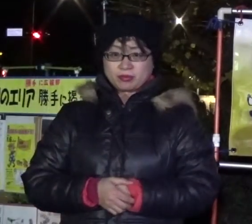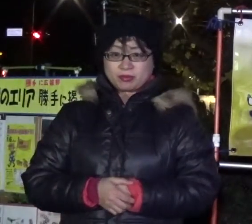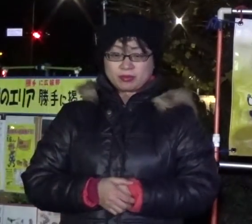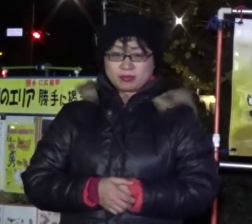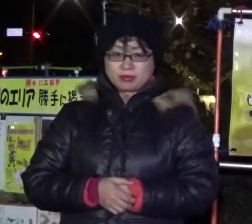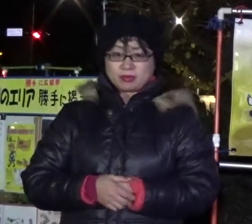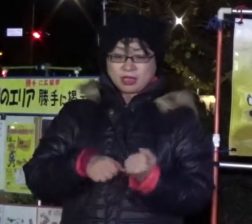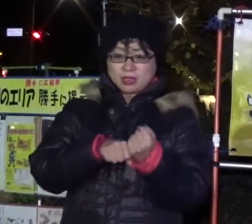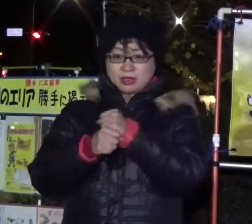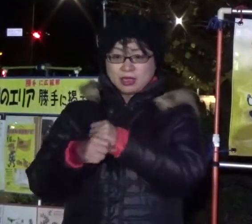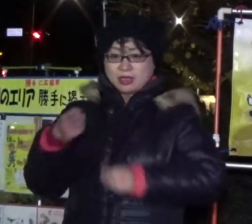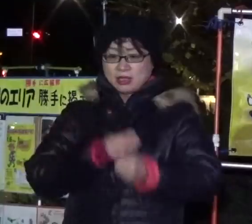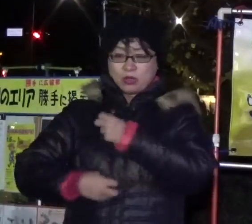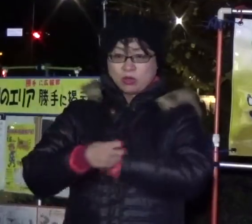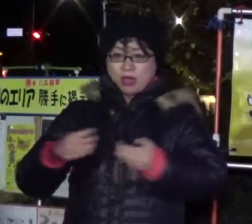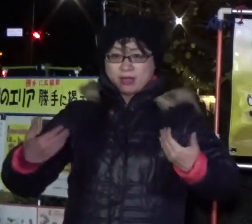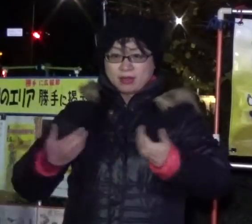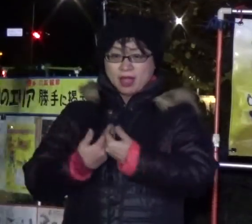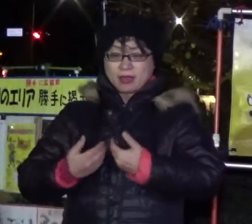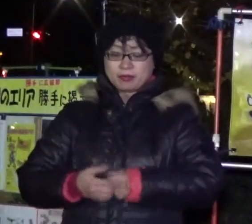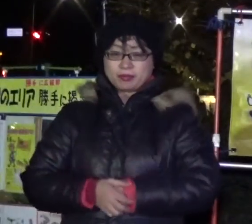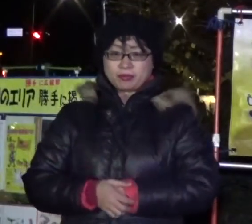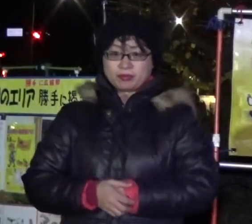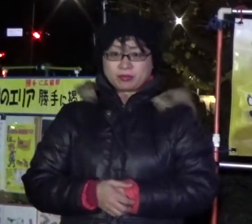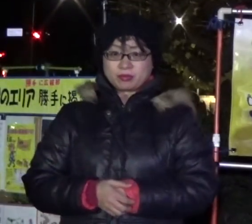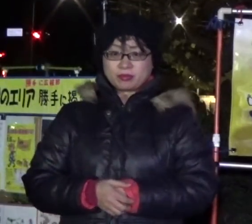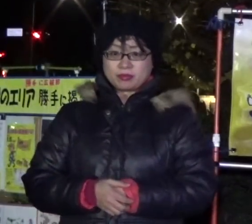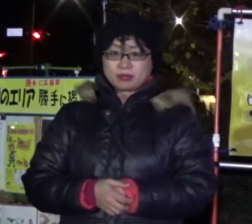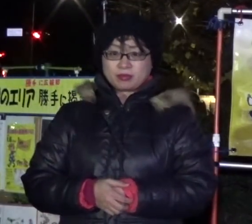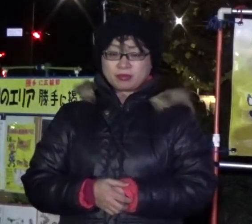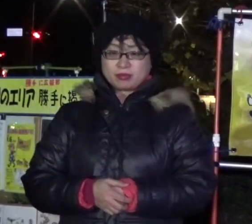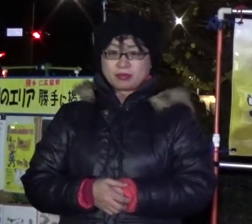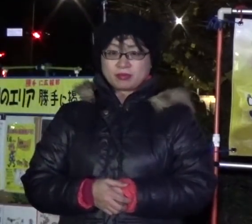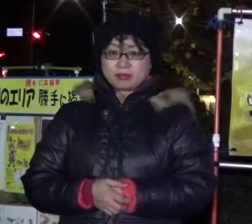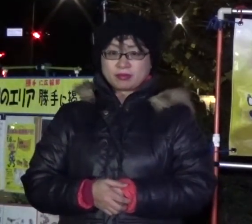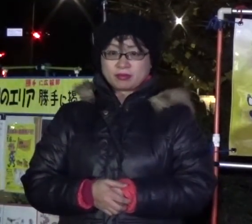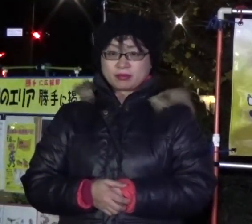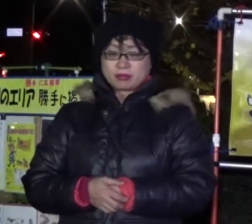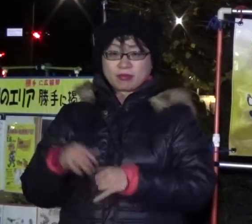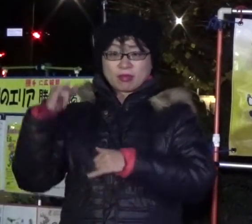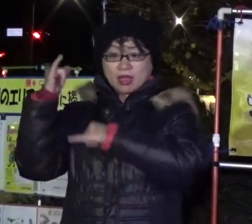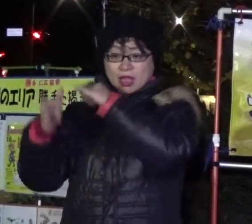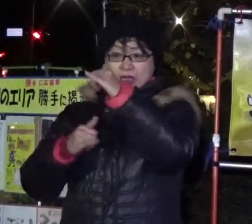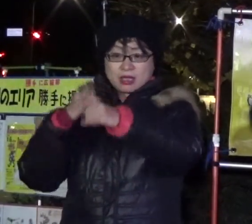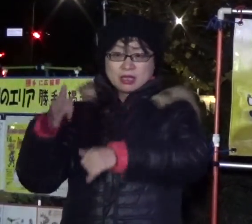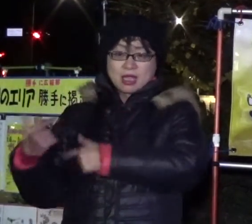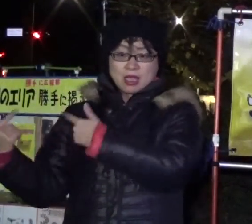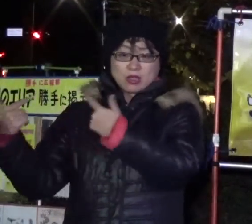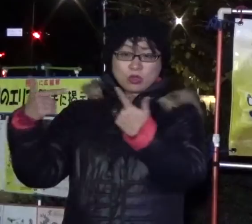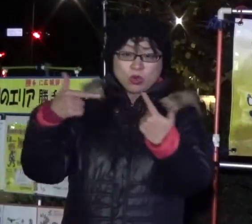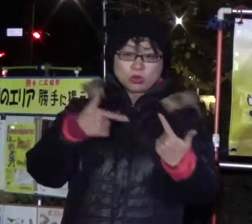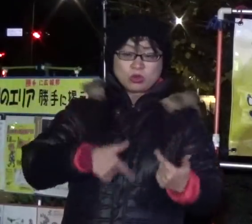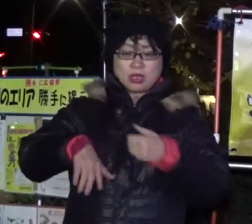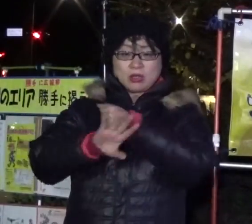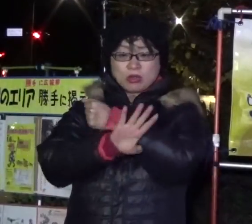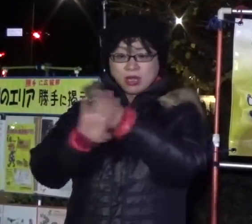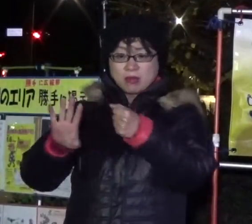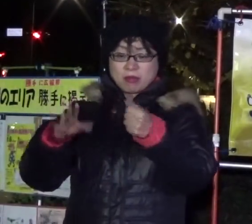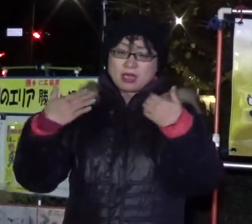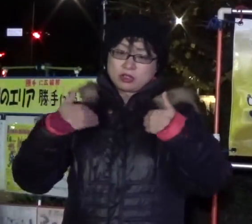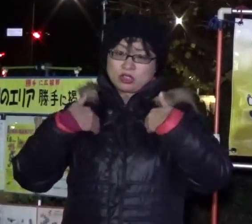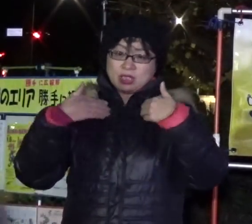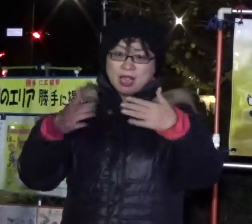再稼働反対、時代遅れの原発いらない、